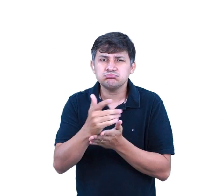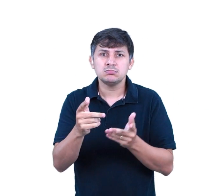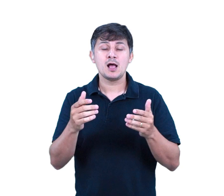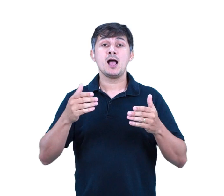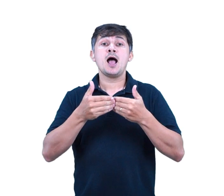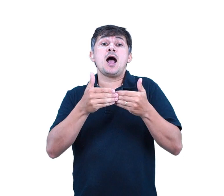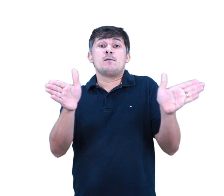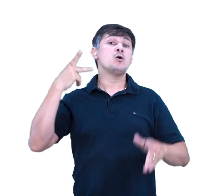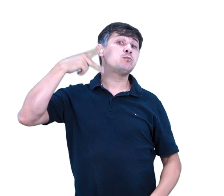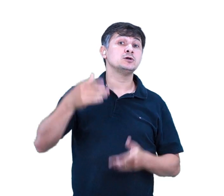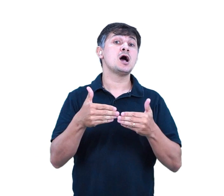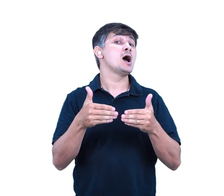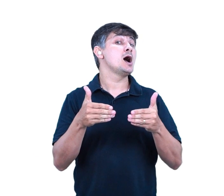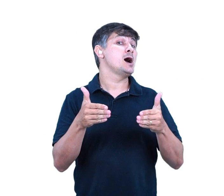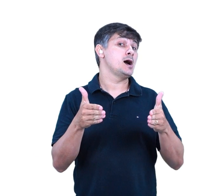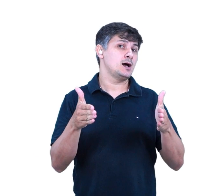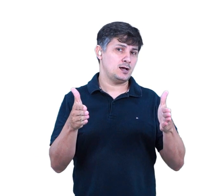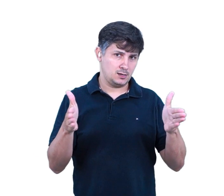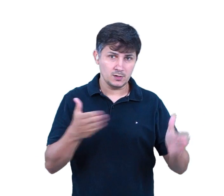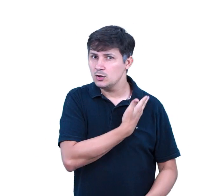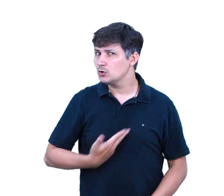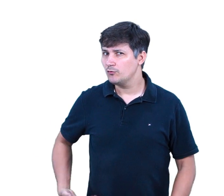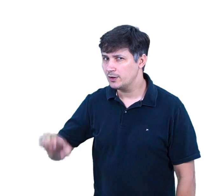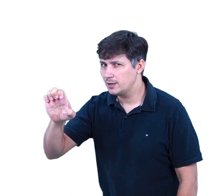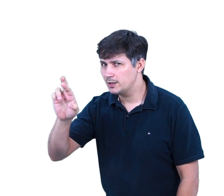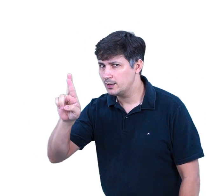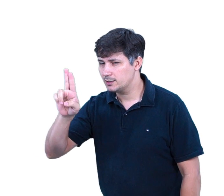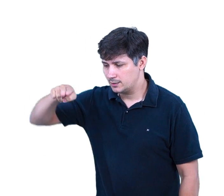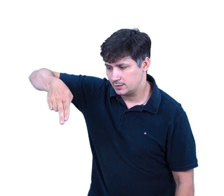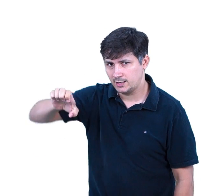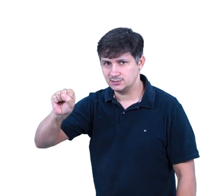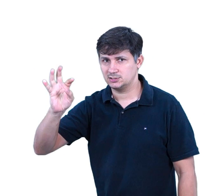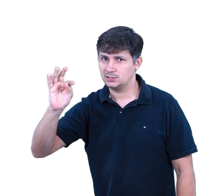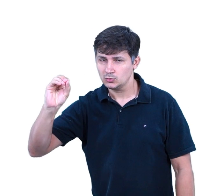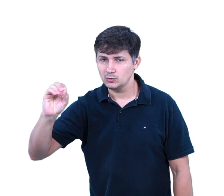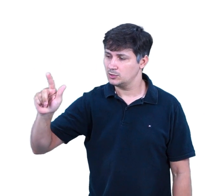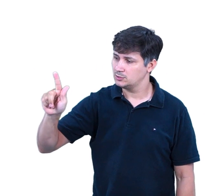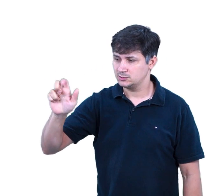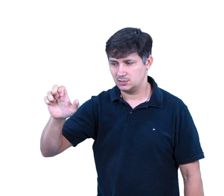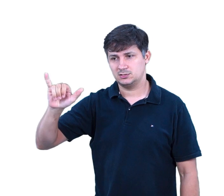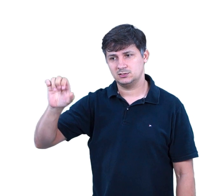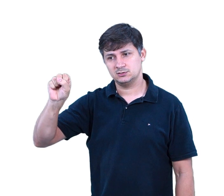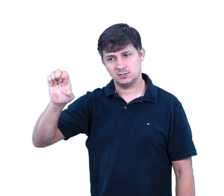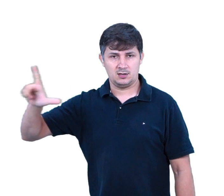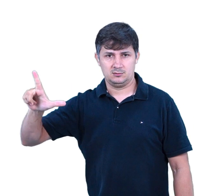Isso começa a acontecer no governo de Ernesto Geisel, nosso quarto presidente general. Mas para tudo, que aqui ninguém é bobo!